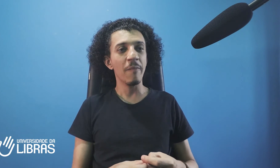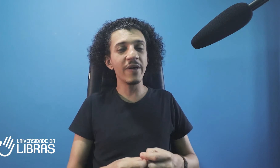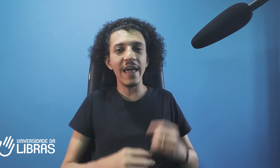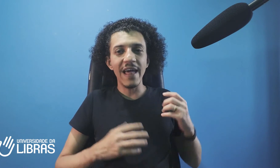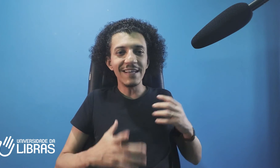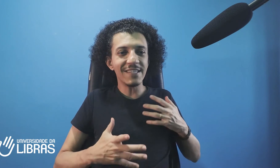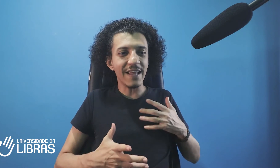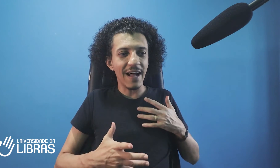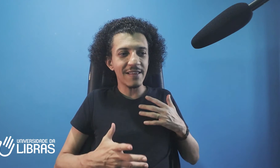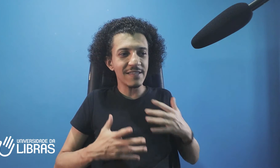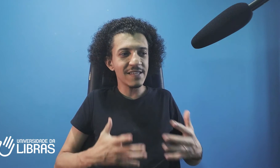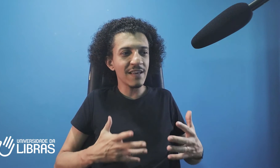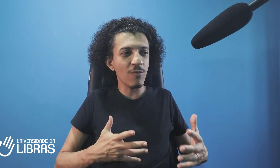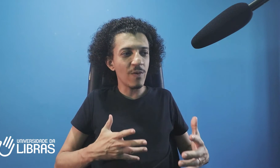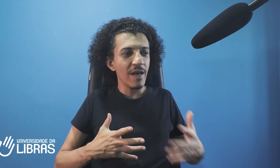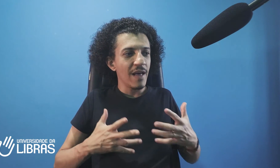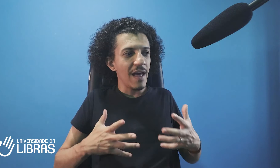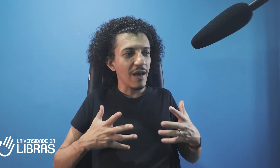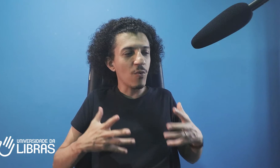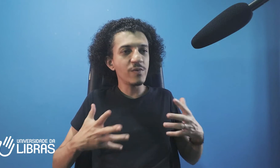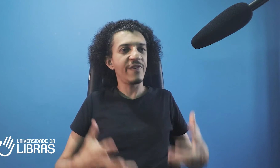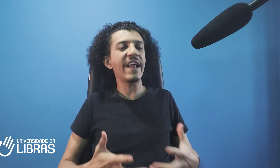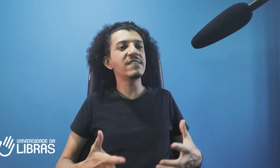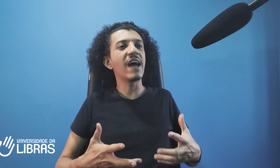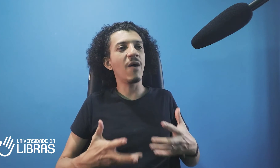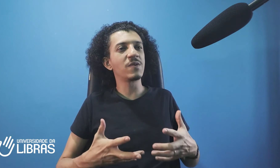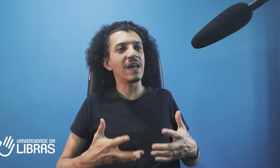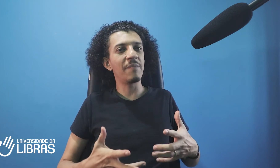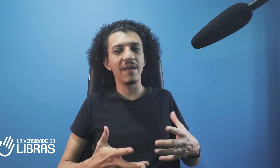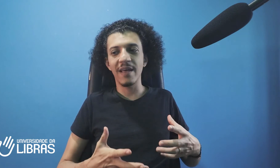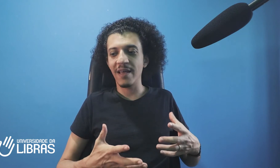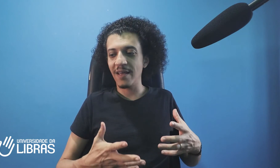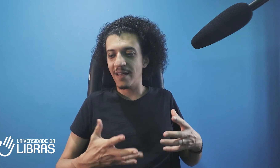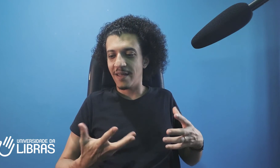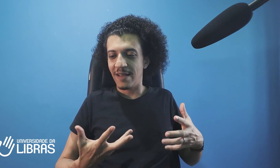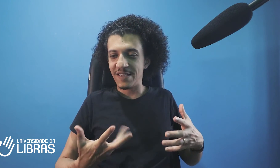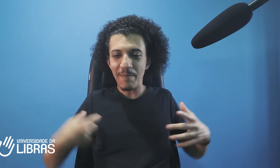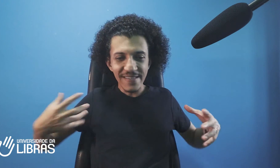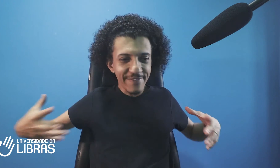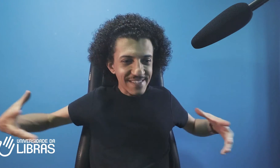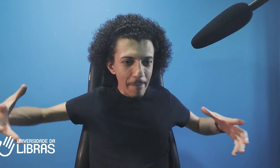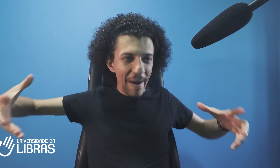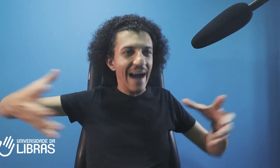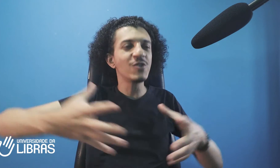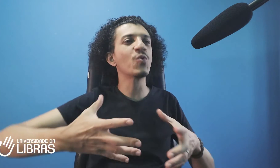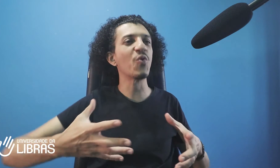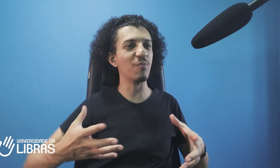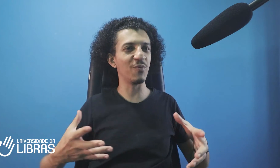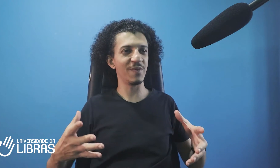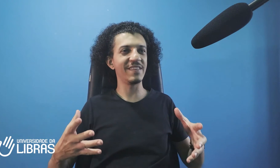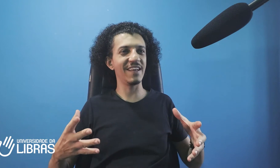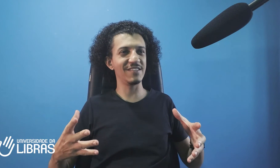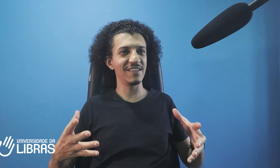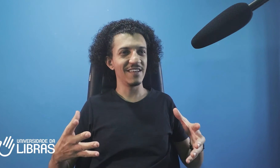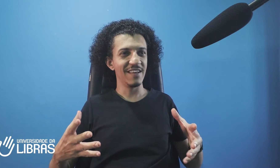porque ele te trata cinco com diferencial sabe você passa a fazer parte do grupo entendi